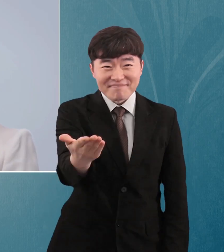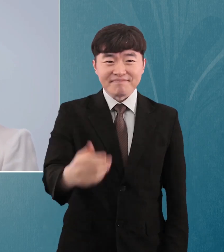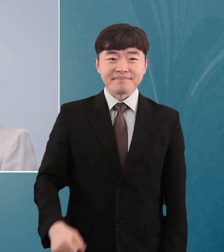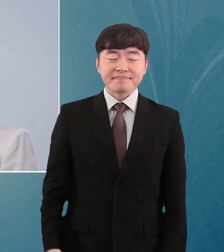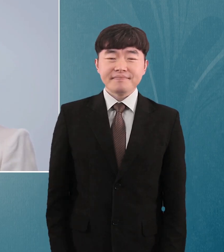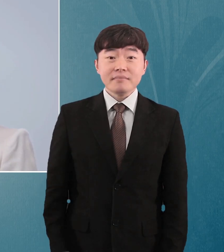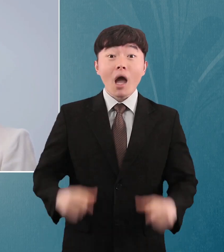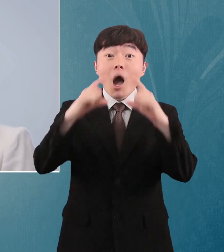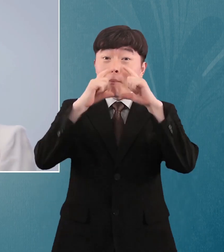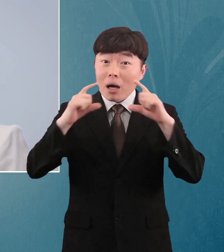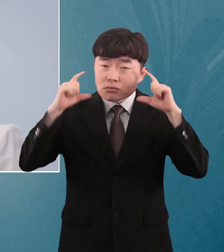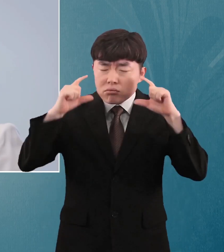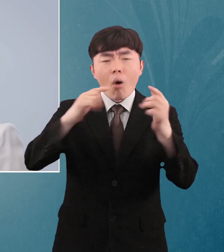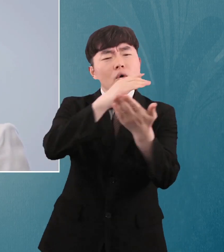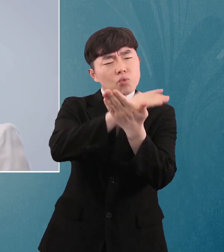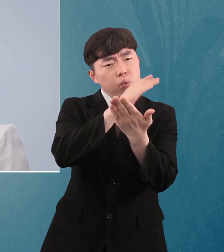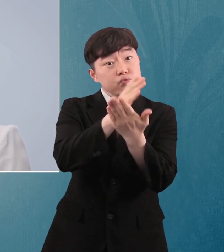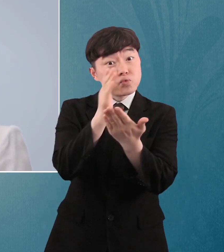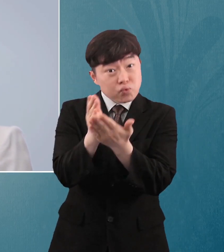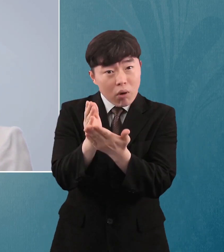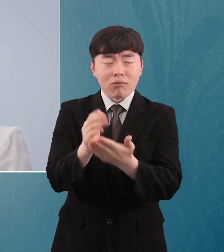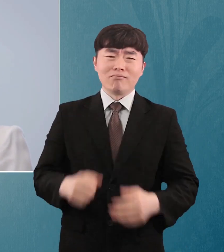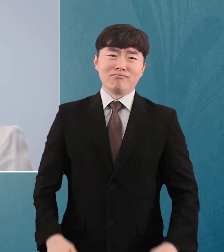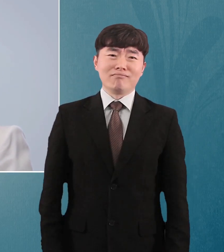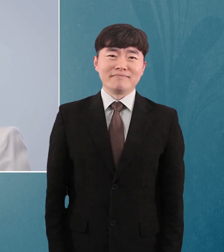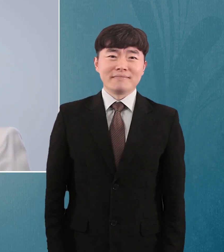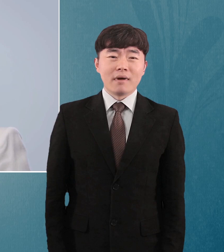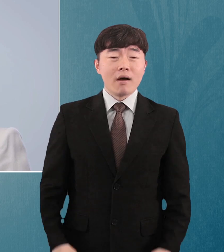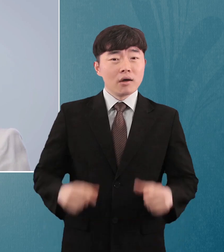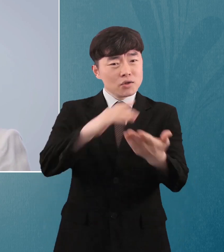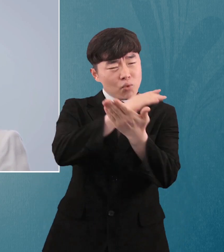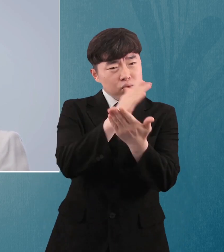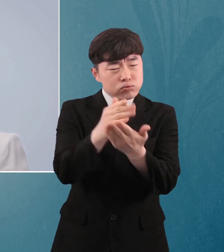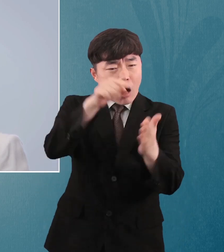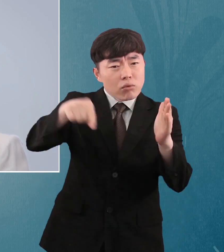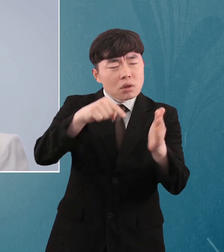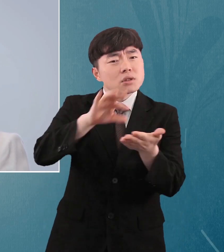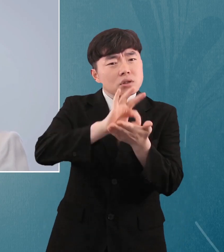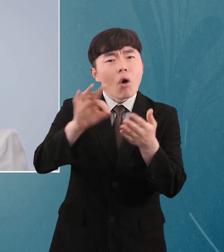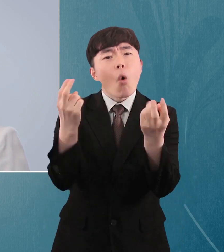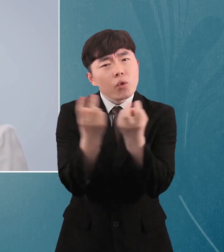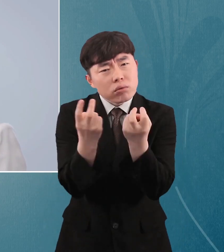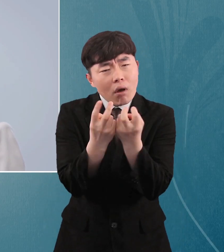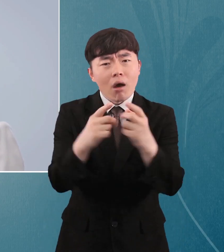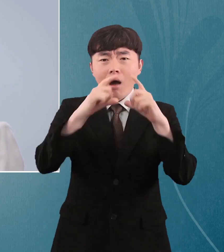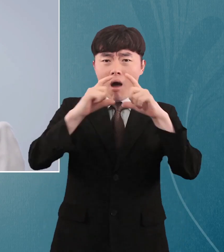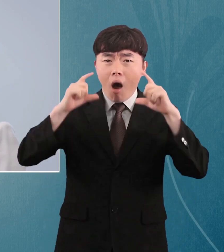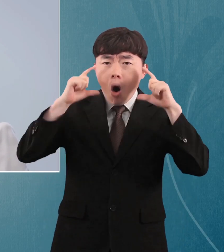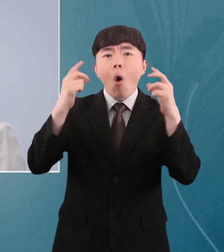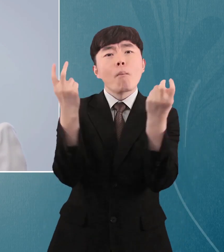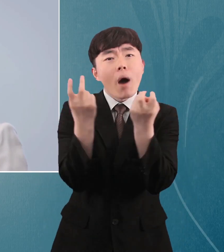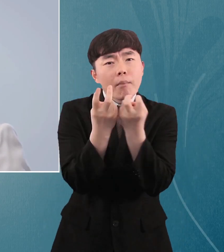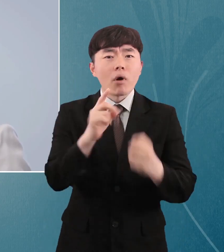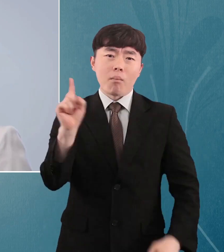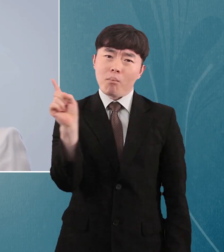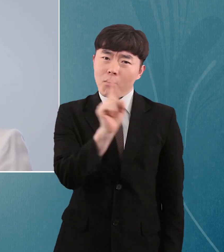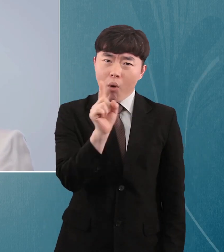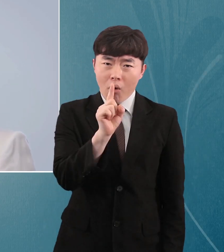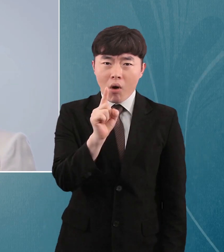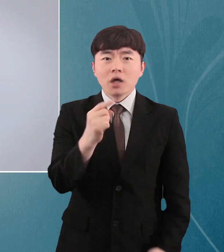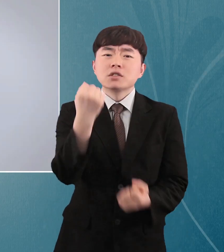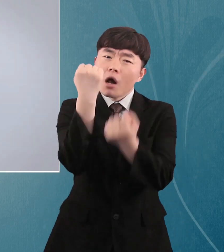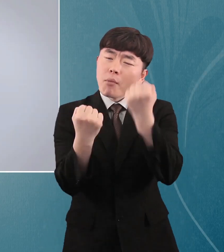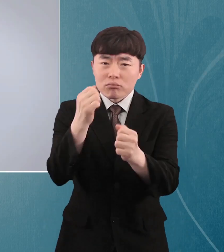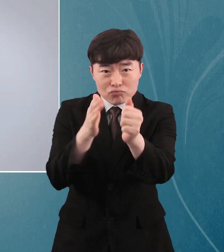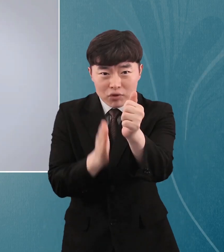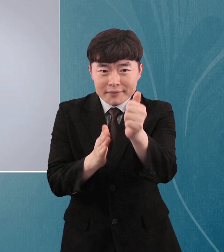이 마스크도 참 다양한 종류가 있는 걸로 알고 있는데요. 어떤 마스크를 써야 하는지 또 올바른 착용법은 무엇인지 설명해